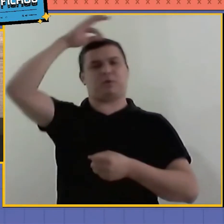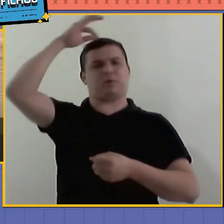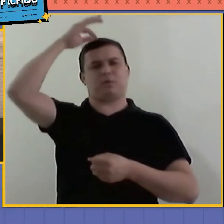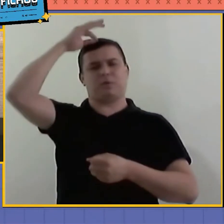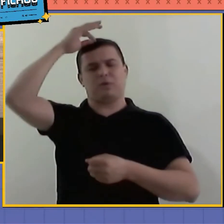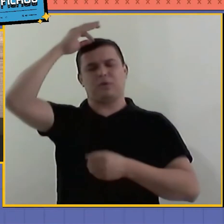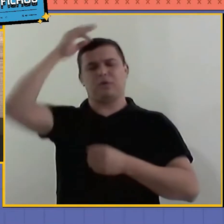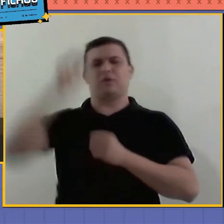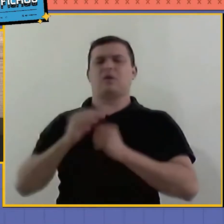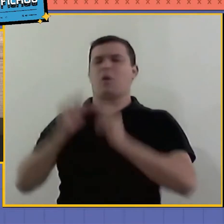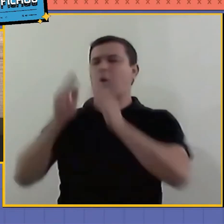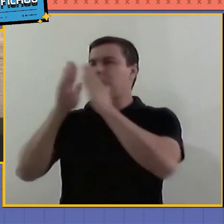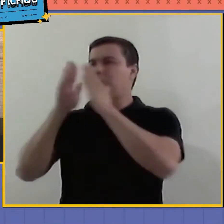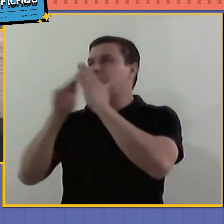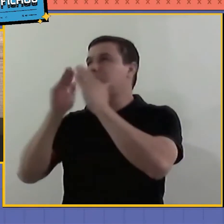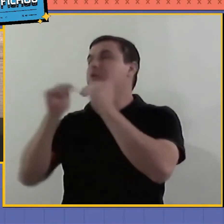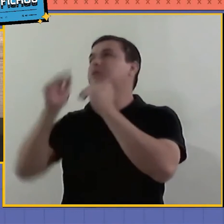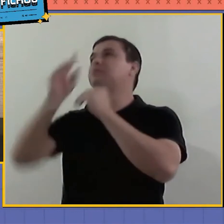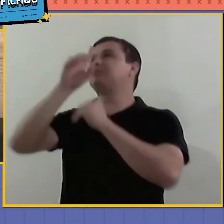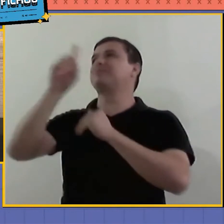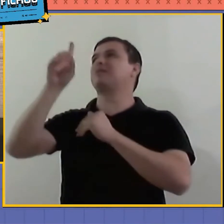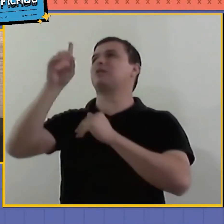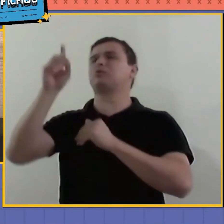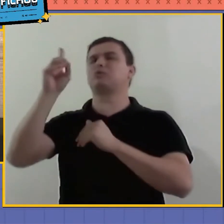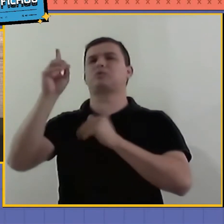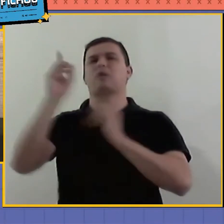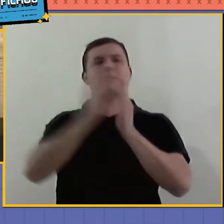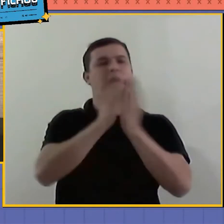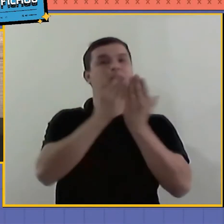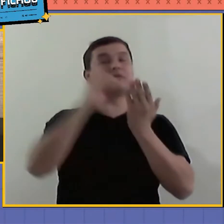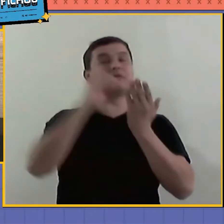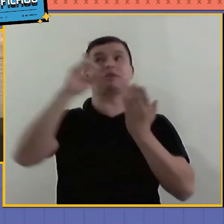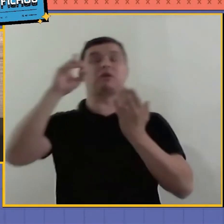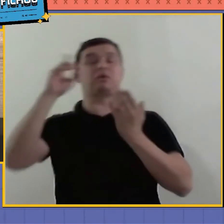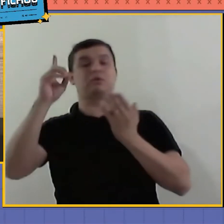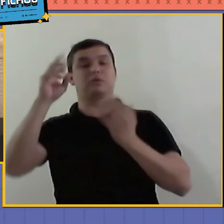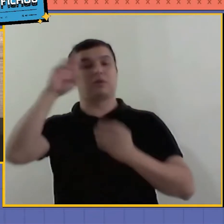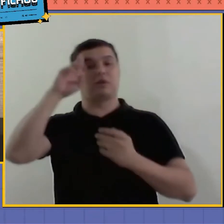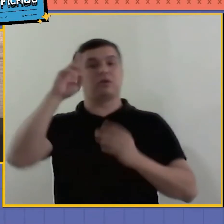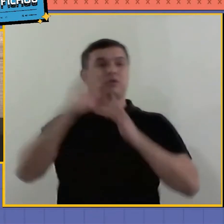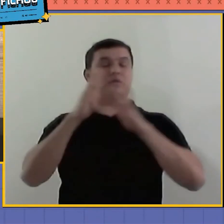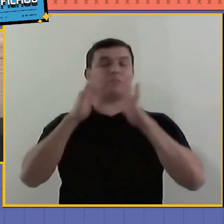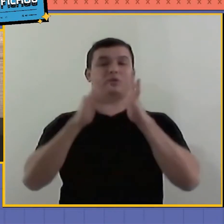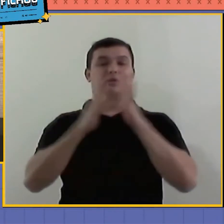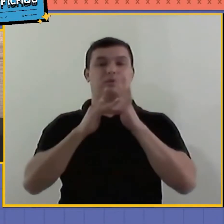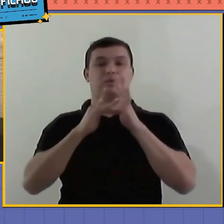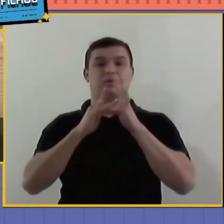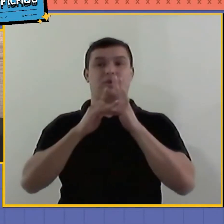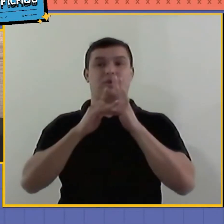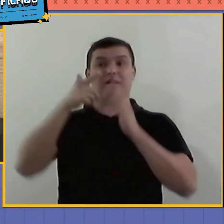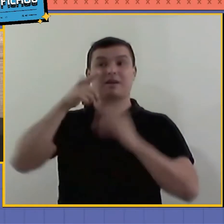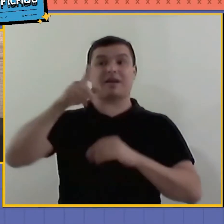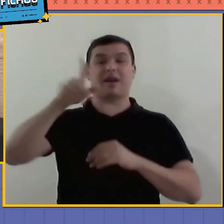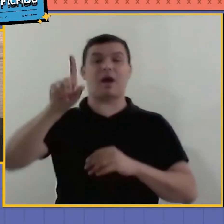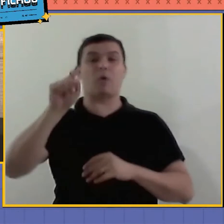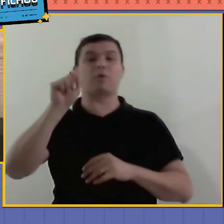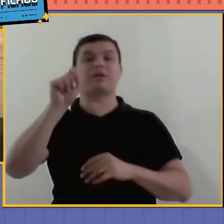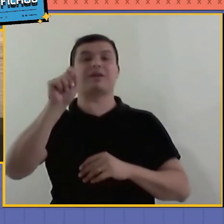busca a palavra de Deus busca o resultado da palavra de Deus você vai ganhar sabe o que poder